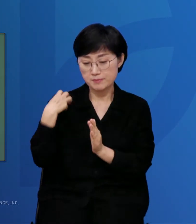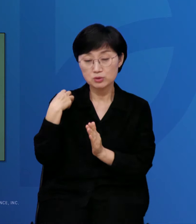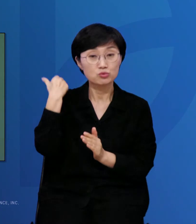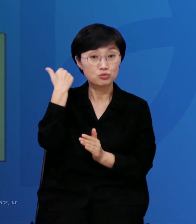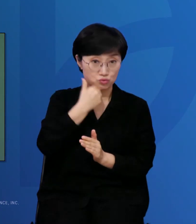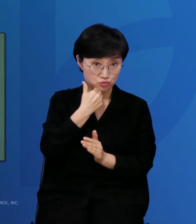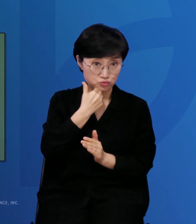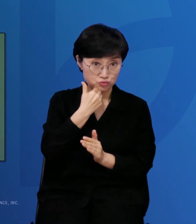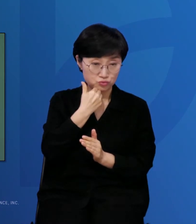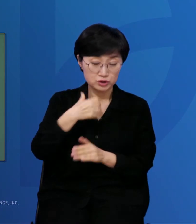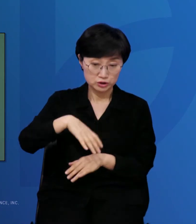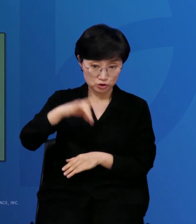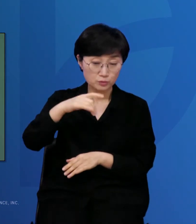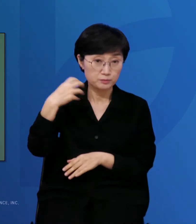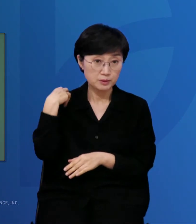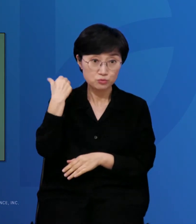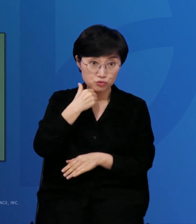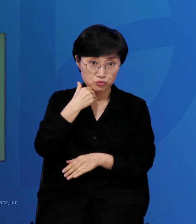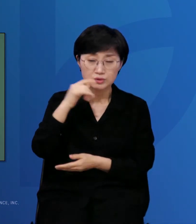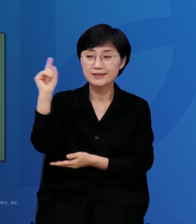다윗입니다.